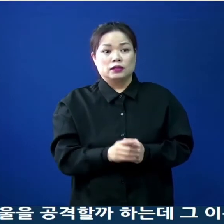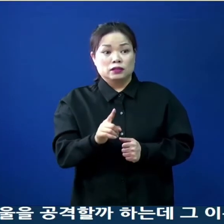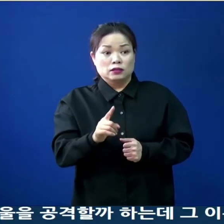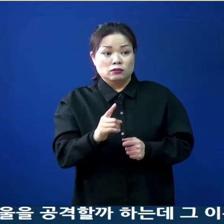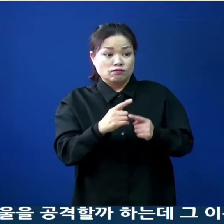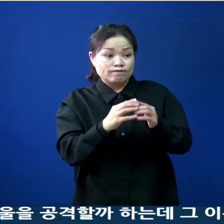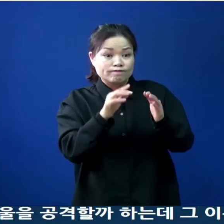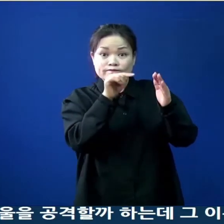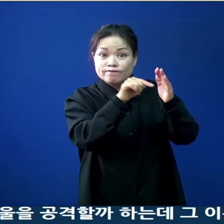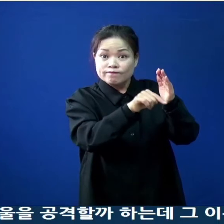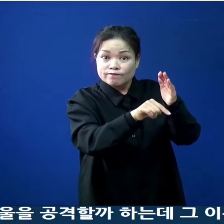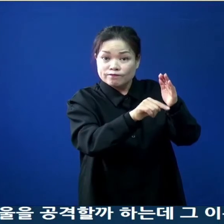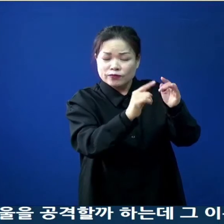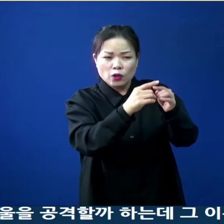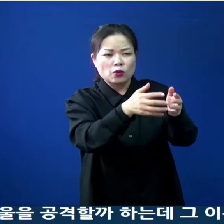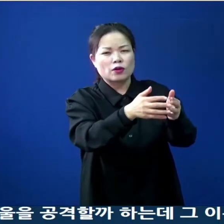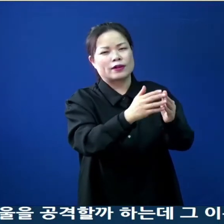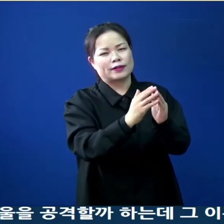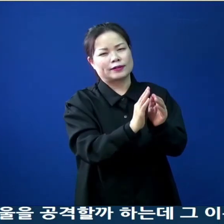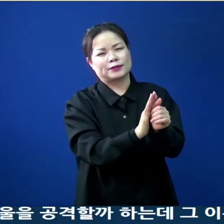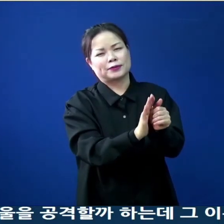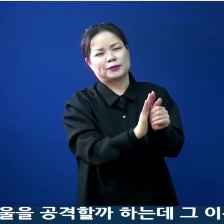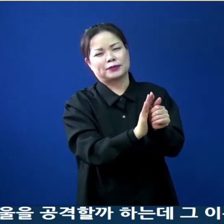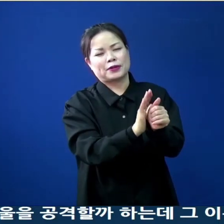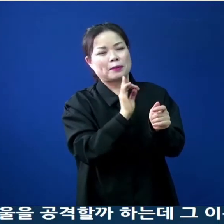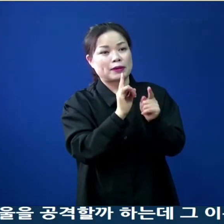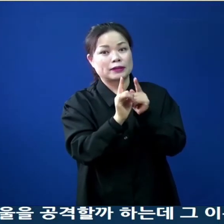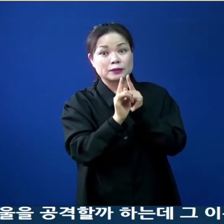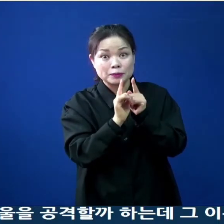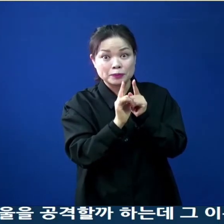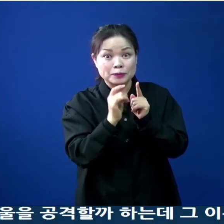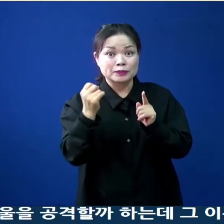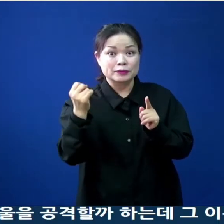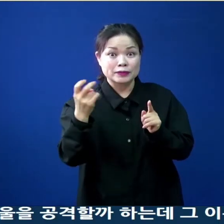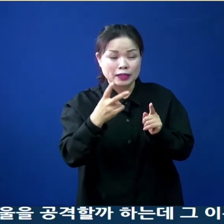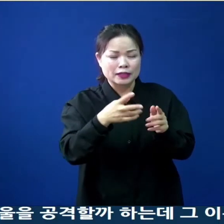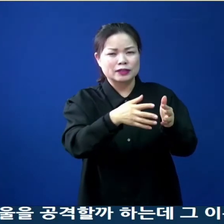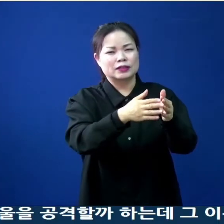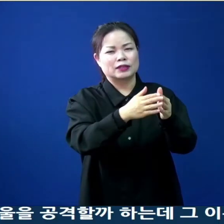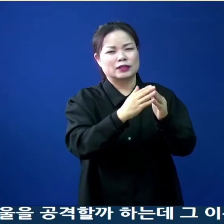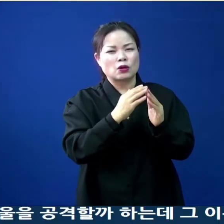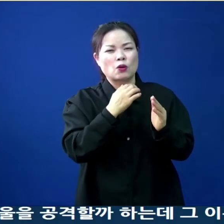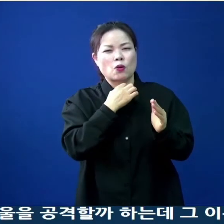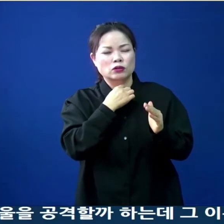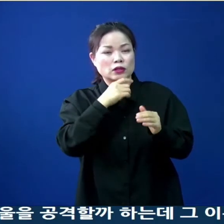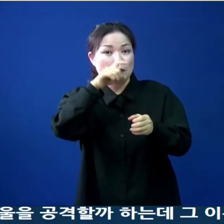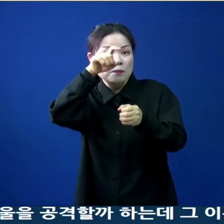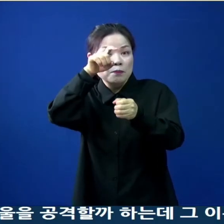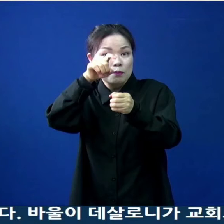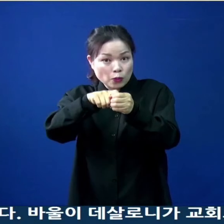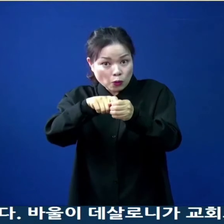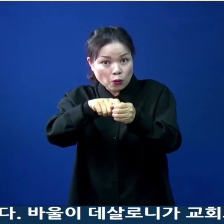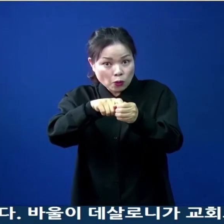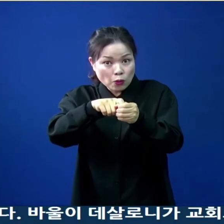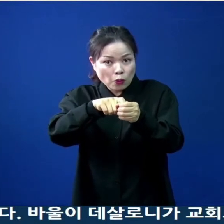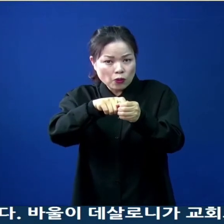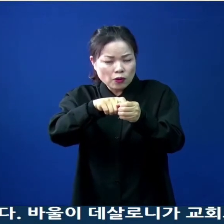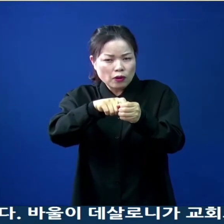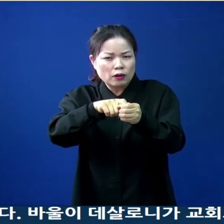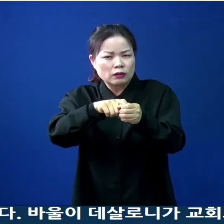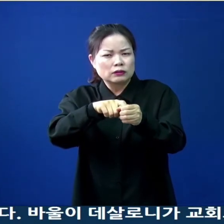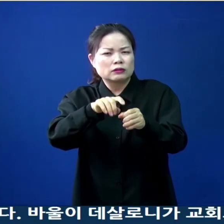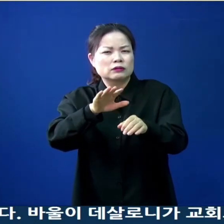교회에 돌아가서 교회를 세우고 위로하며 말씀으로 다시금 세우고자 했던 그 목적도